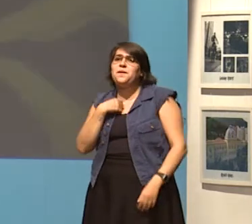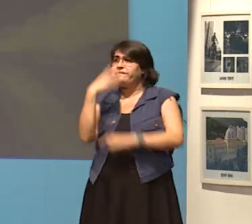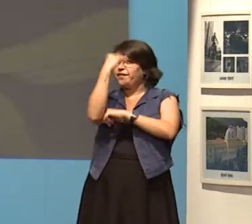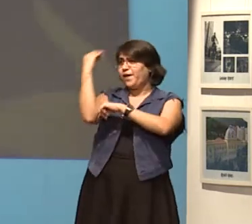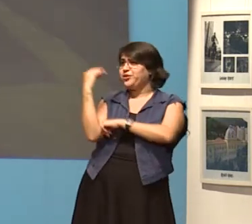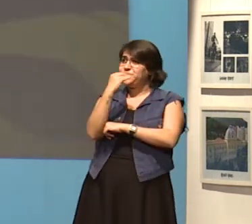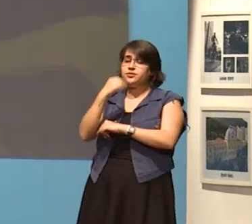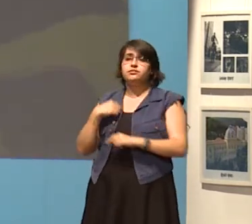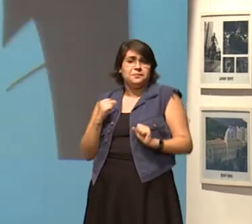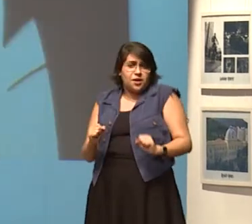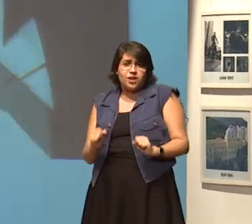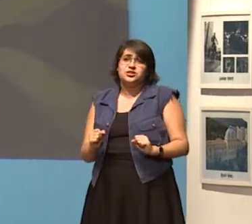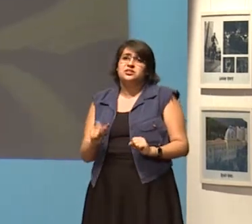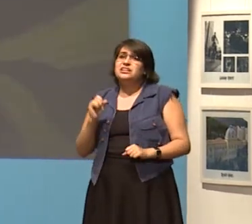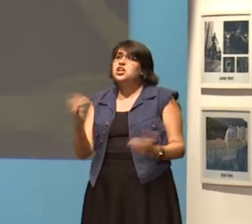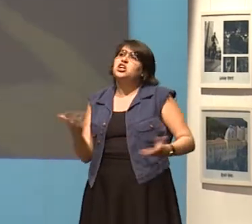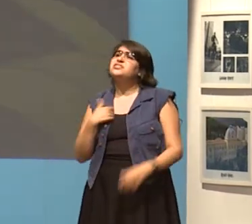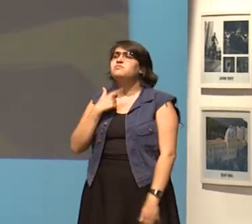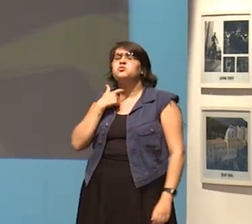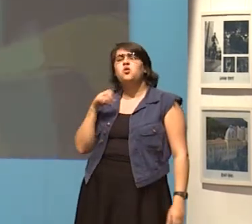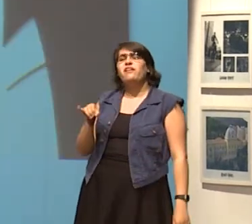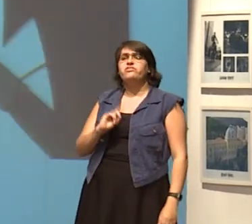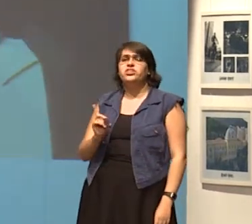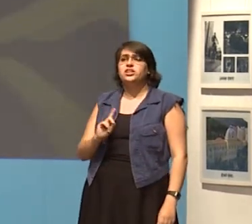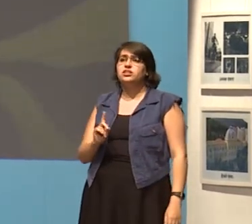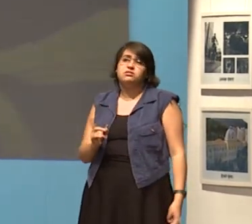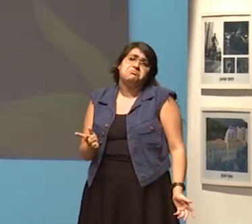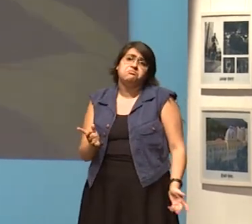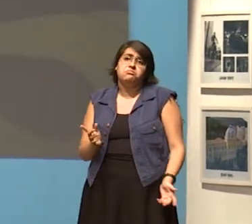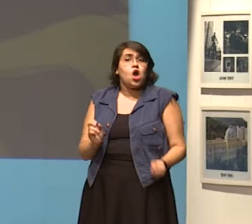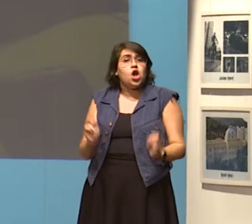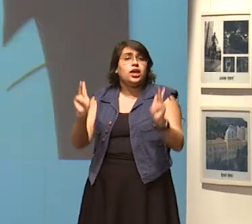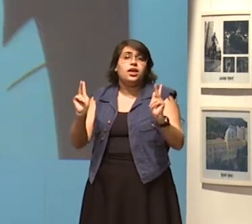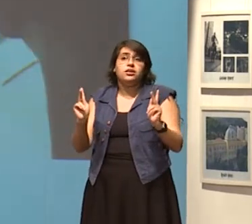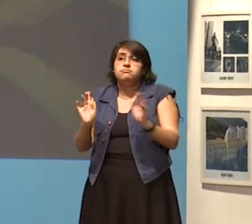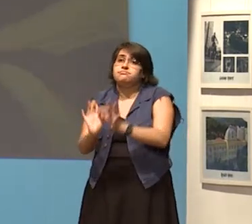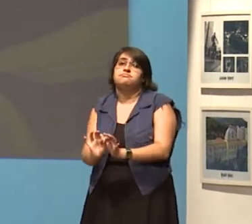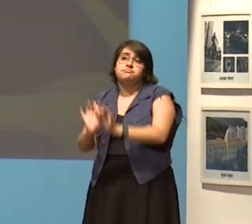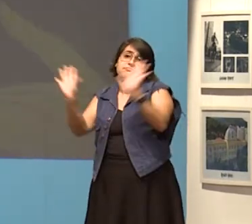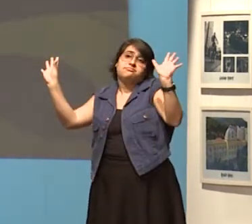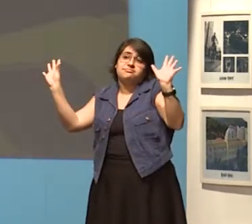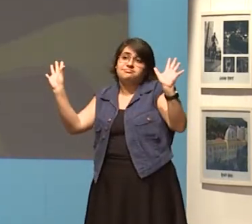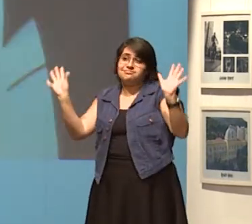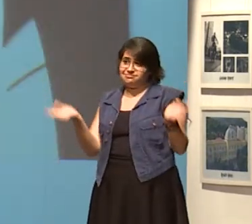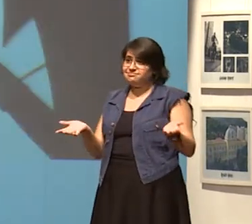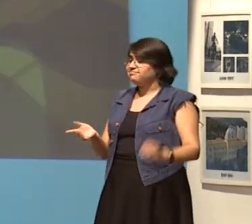vou usar. Mas se eu quiser tirar uma foto, ah, hoje eu não estou a fim de usar maquiagem. Ok, você não usa, você tem essa